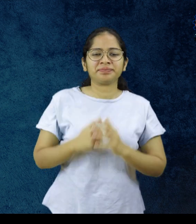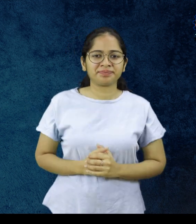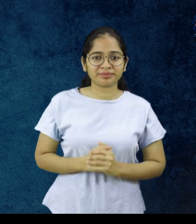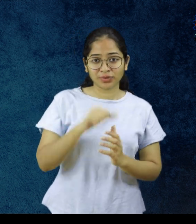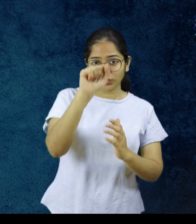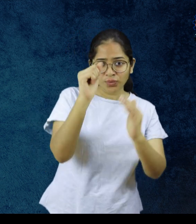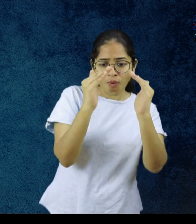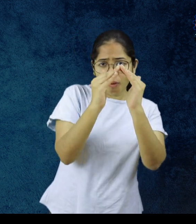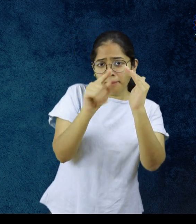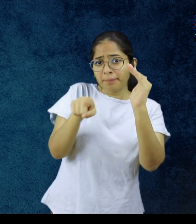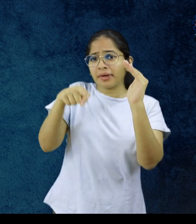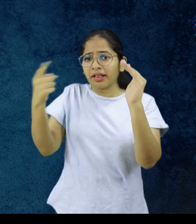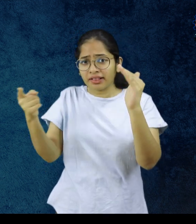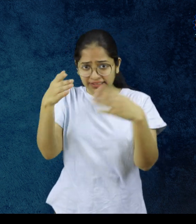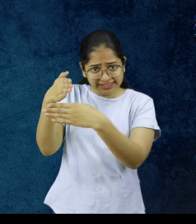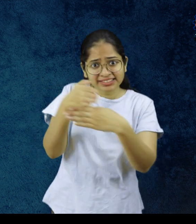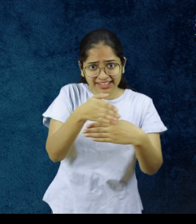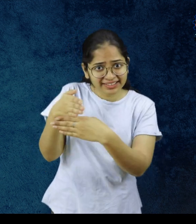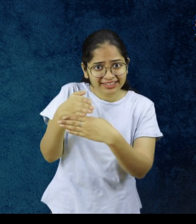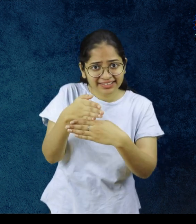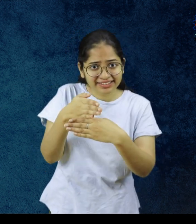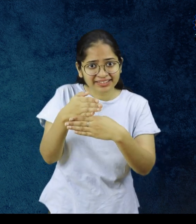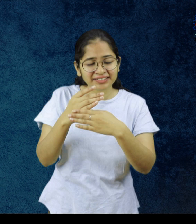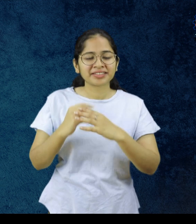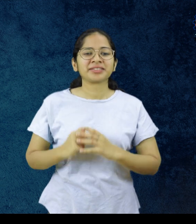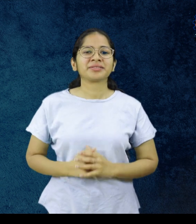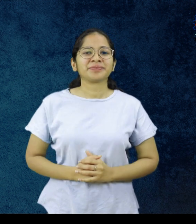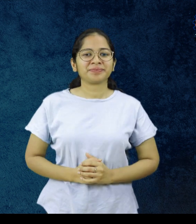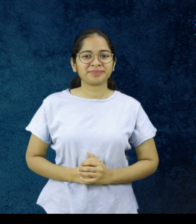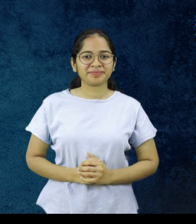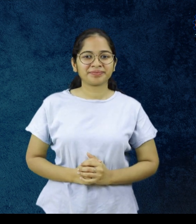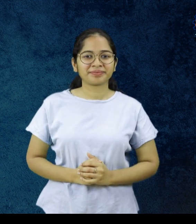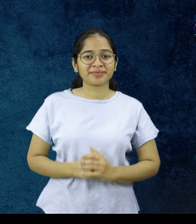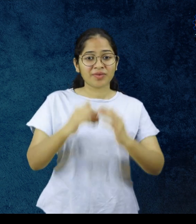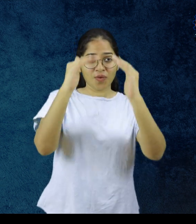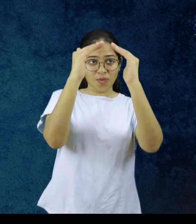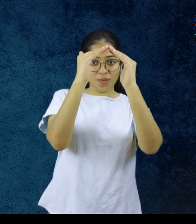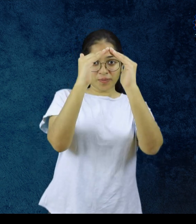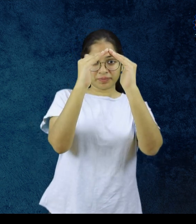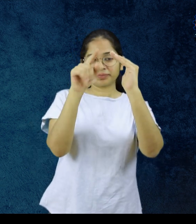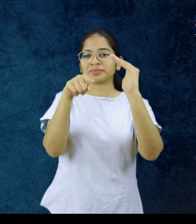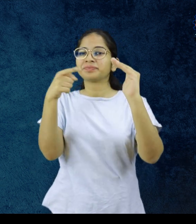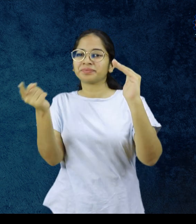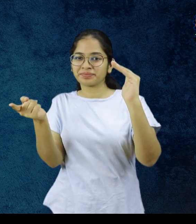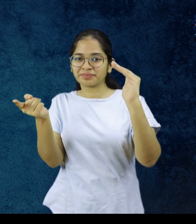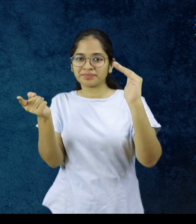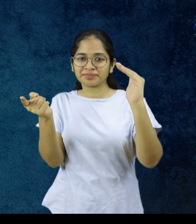उदाहरण के तोर पर क्या तुम अपने पड़ोसी के साथ मिलजुल कर रहते हो पड़ोसी